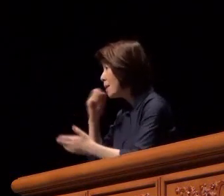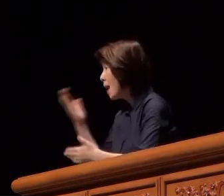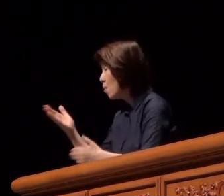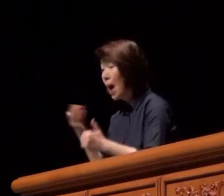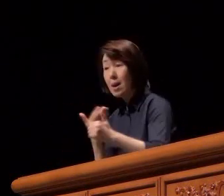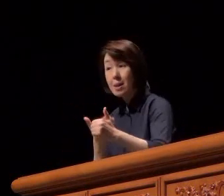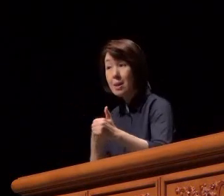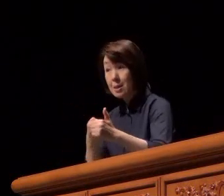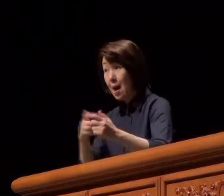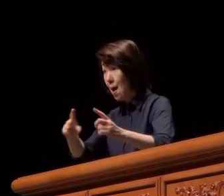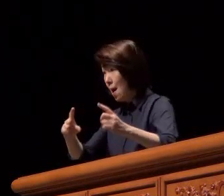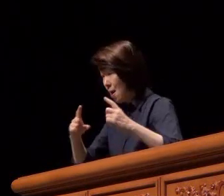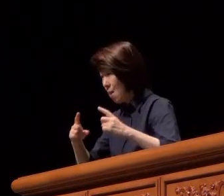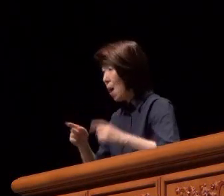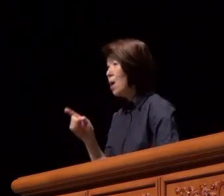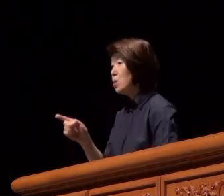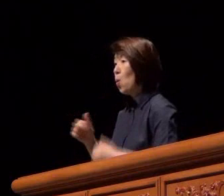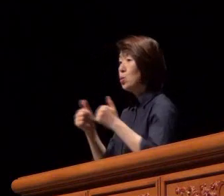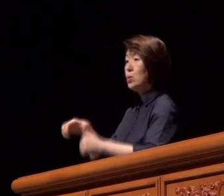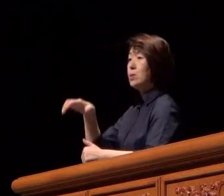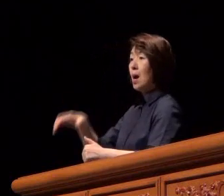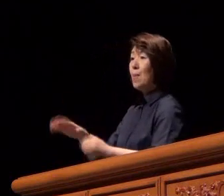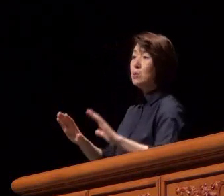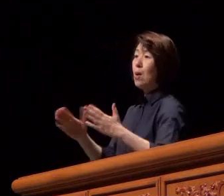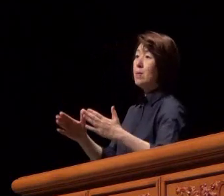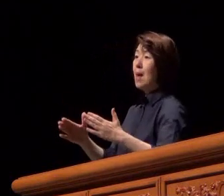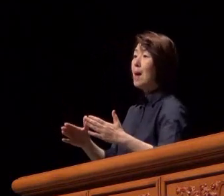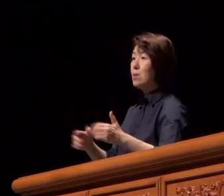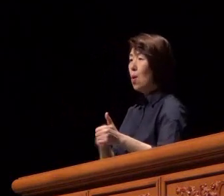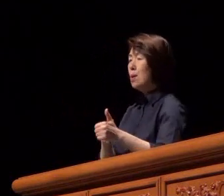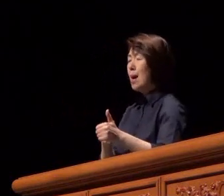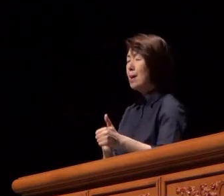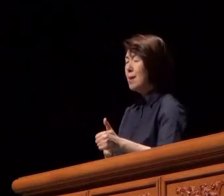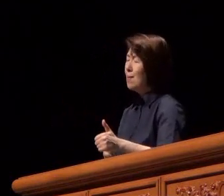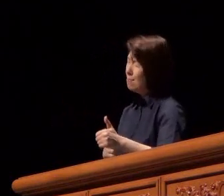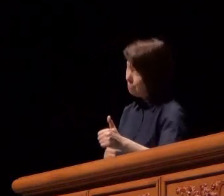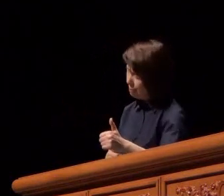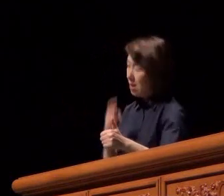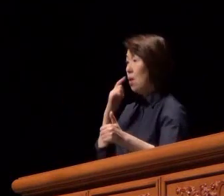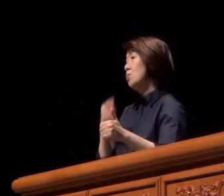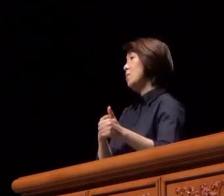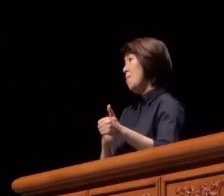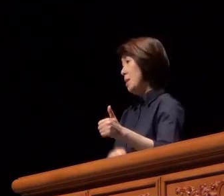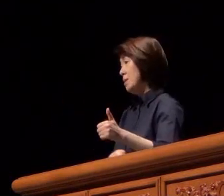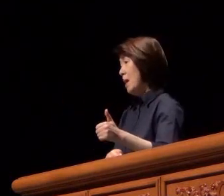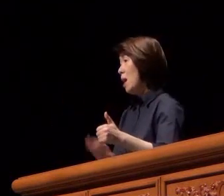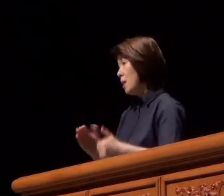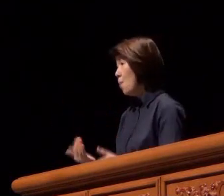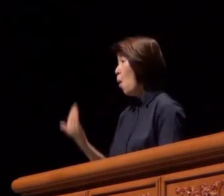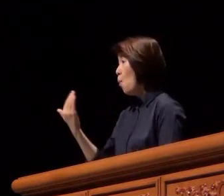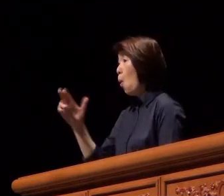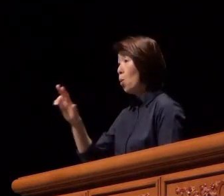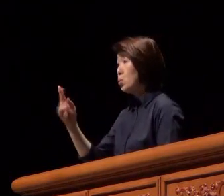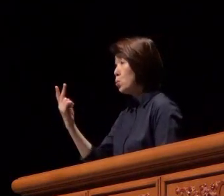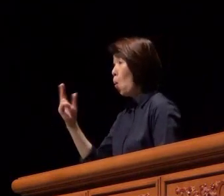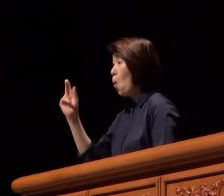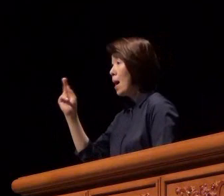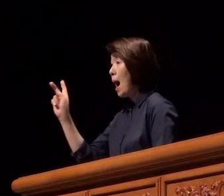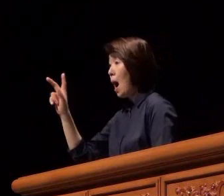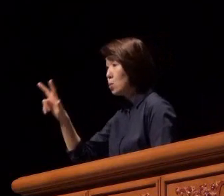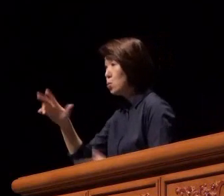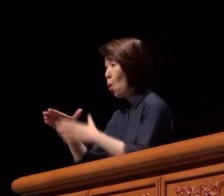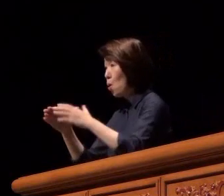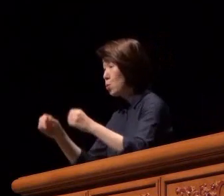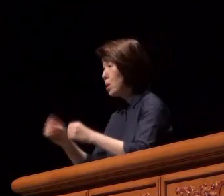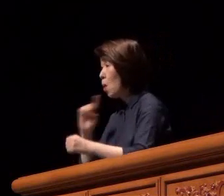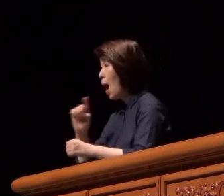ましたら、そういう裁判所がないと伊達さんは苦笑いしていらっしゃいましたね。でもポルトガルの話などを読んでいると、ポルトガ